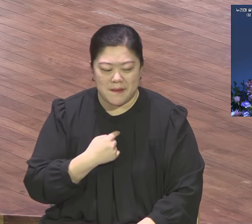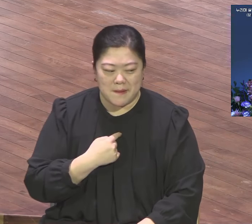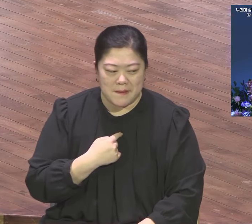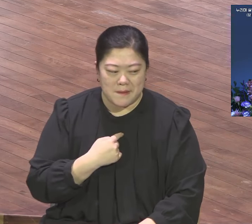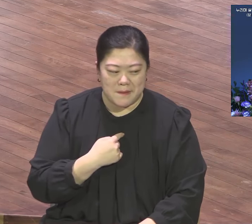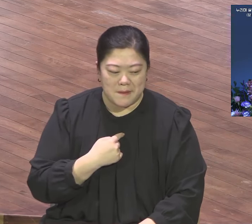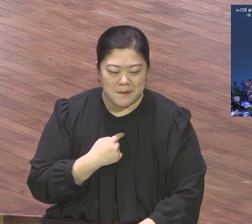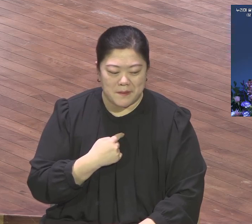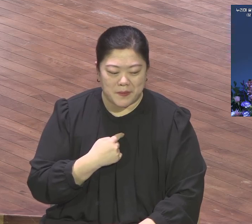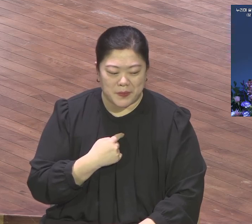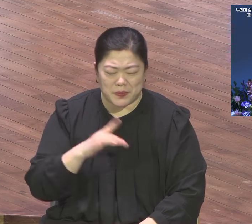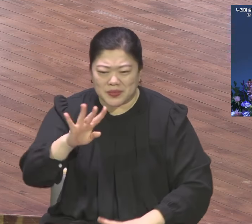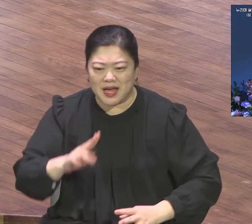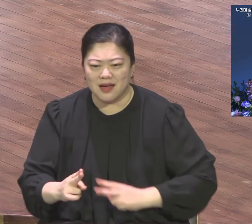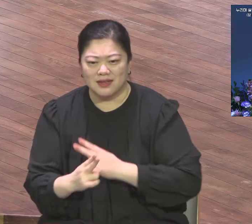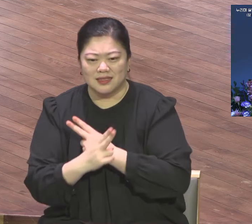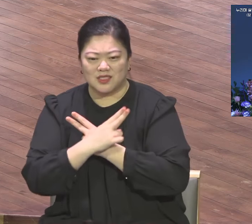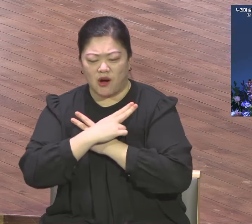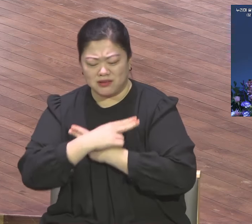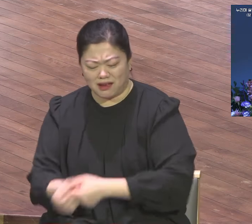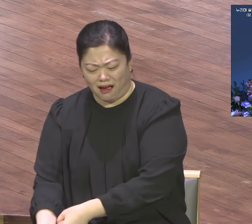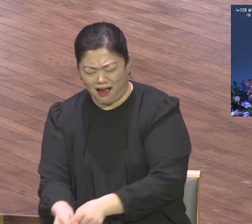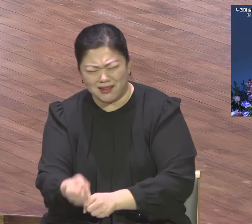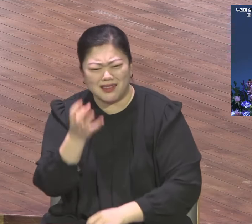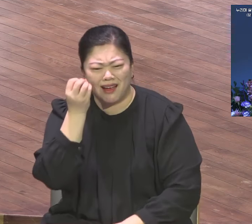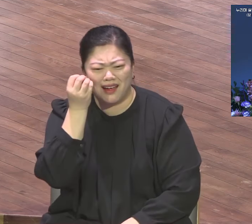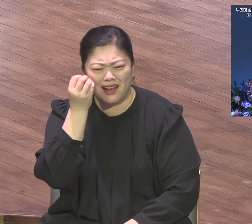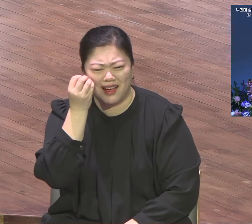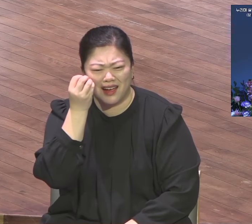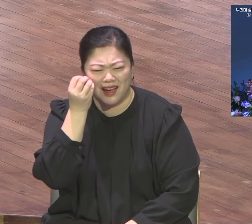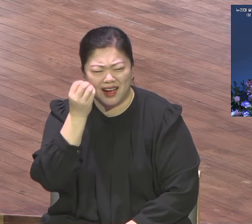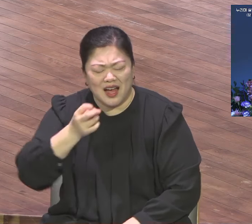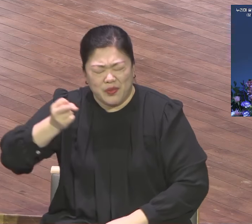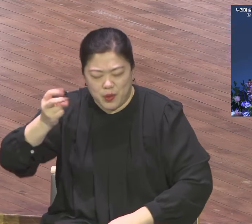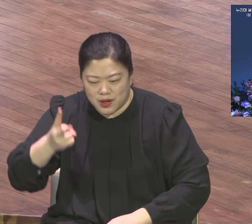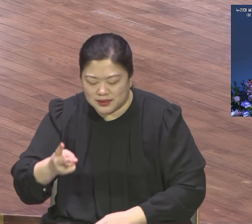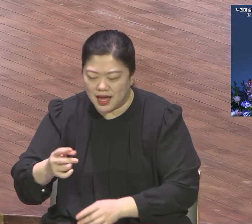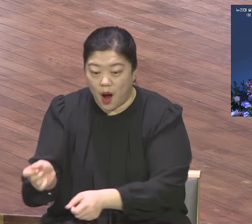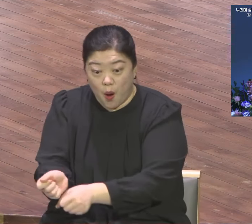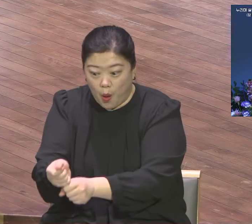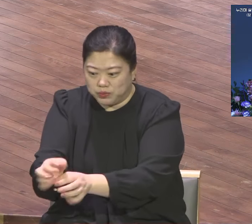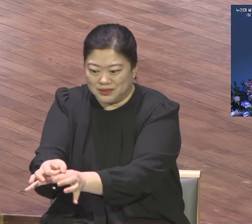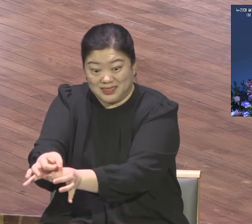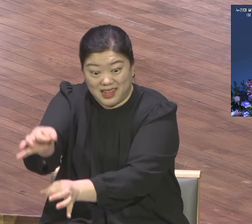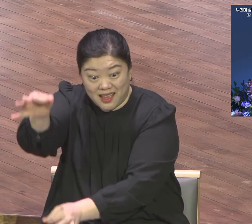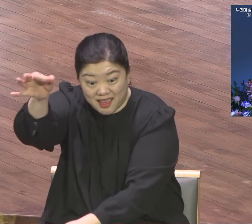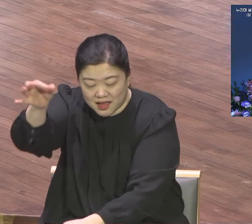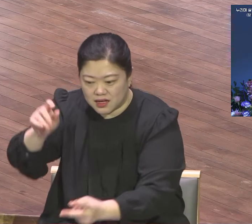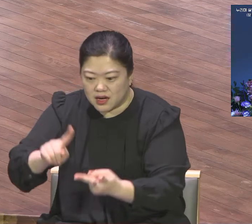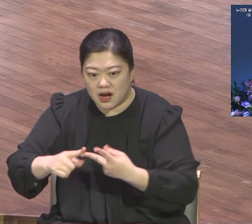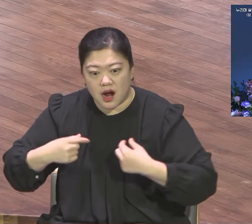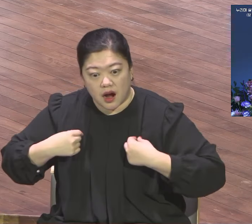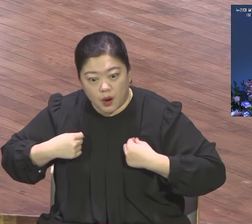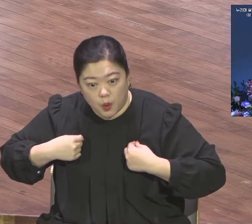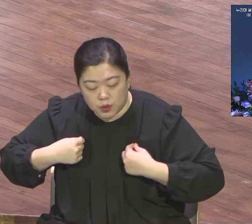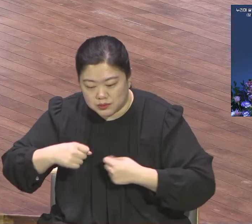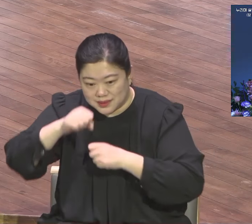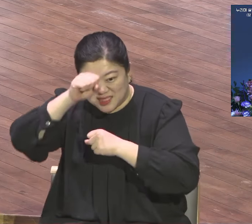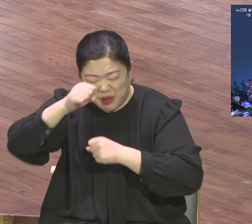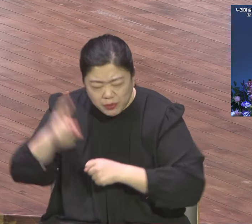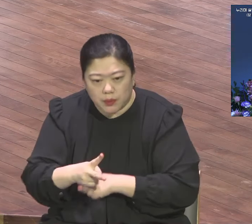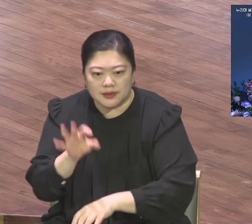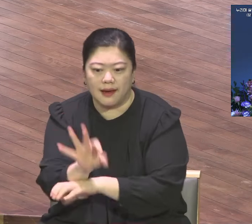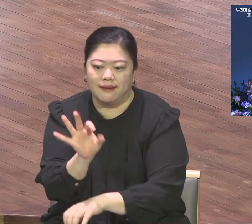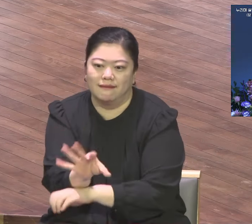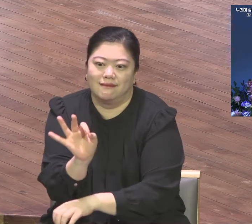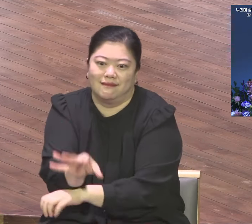그러니까 정장로가 이제 와 골프 채를 사줬어요. 그때가 내가 50 중반인데 그때 이제 골프를 치면 그 시대가